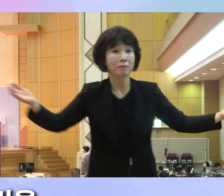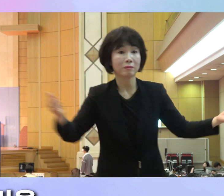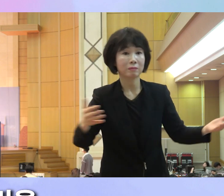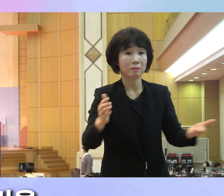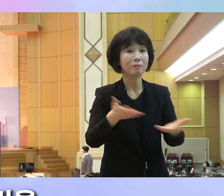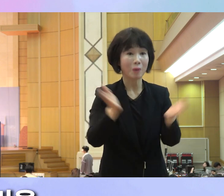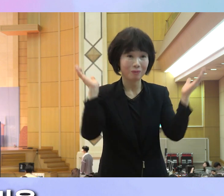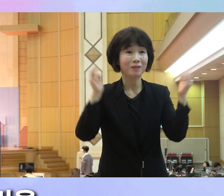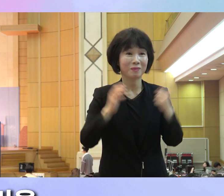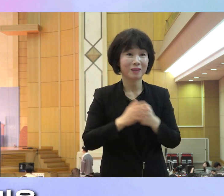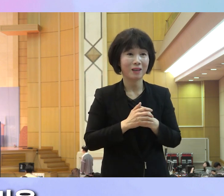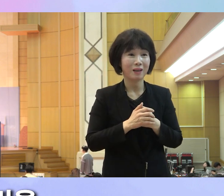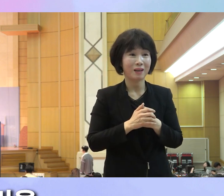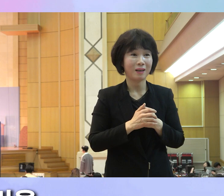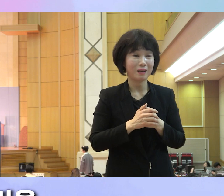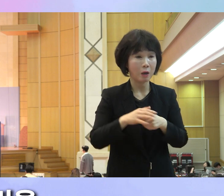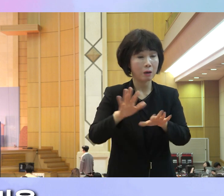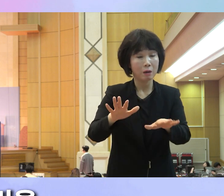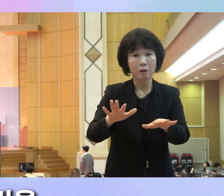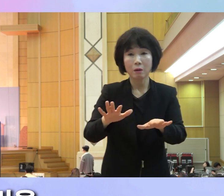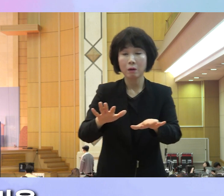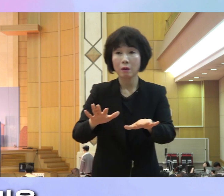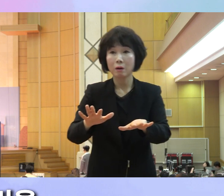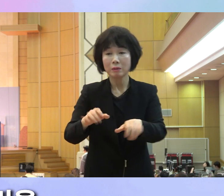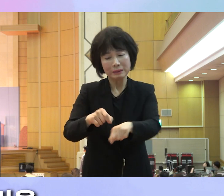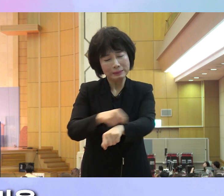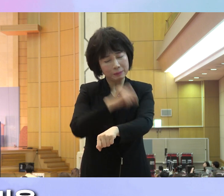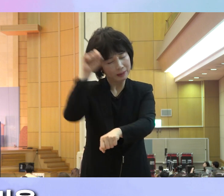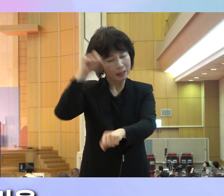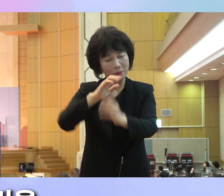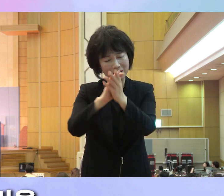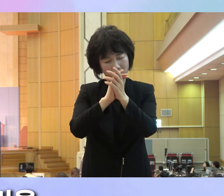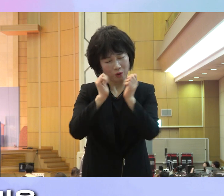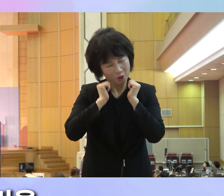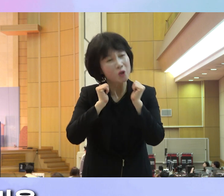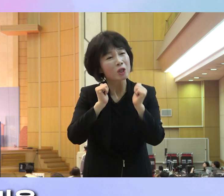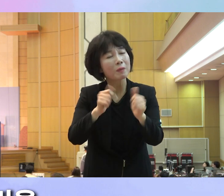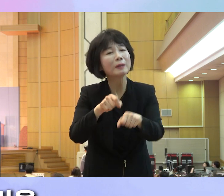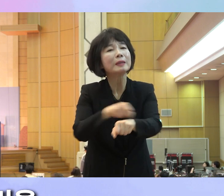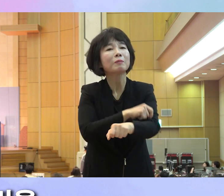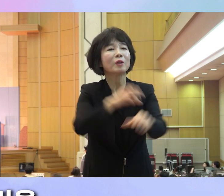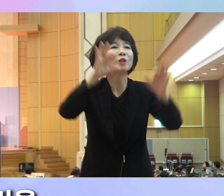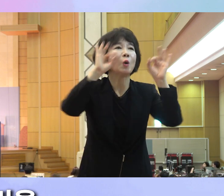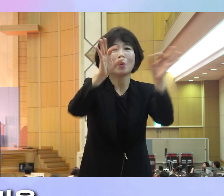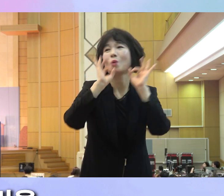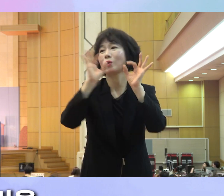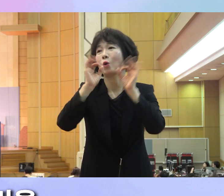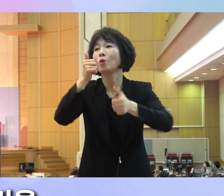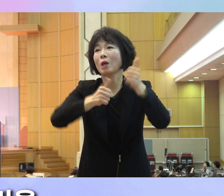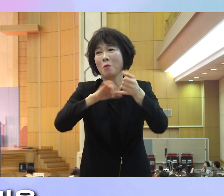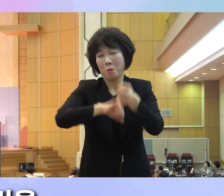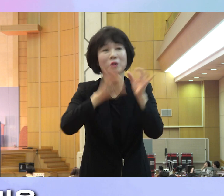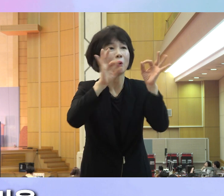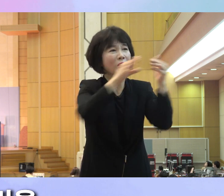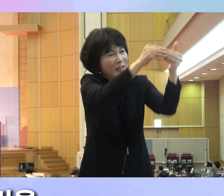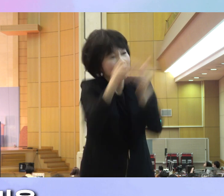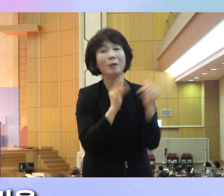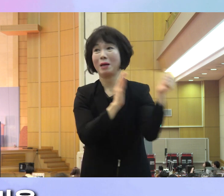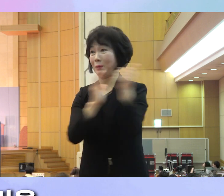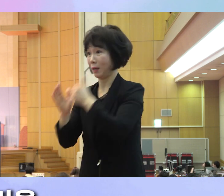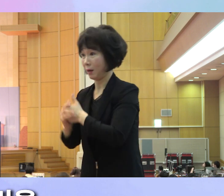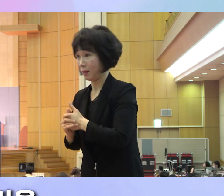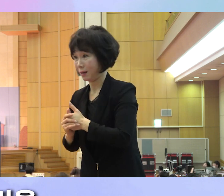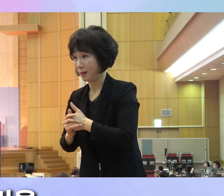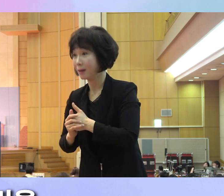기도회가 이제 한 주간 남았고요. 끝까지 최선을 다해서 하나님께 기도함으로써 반드시